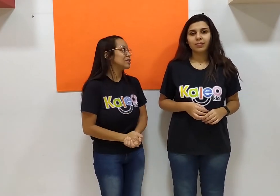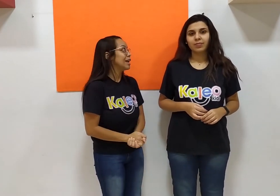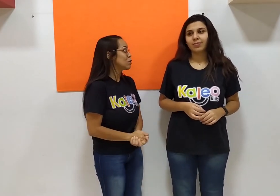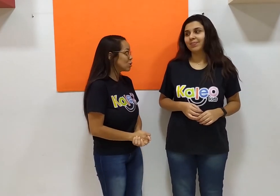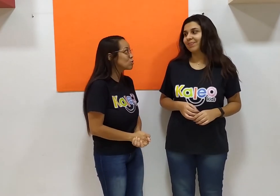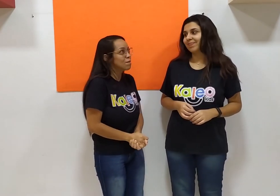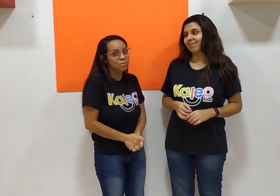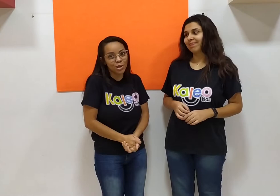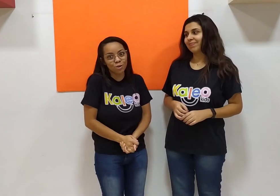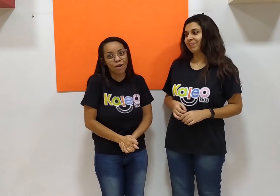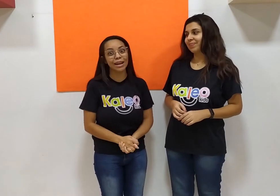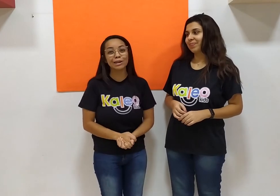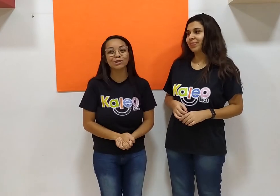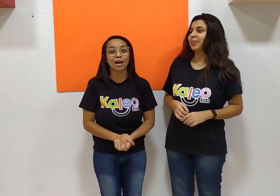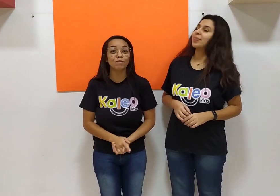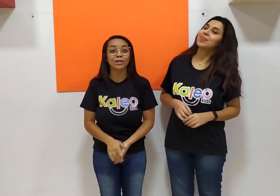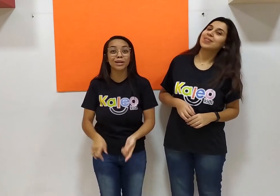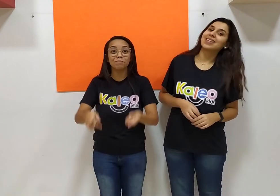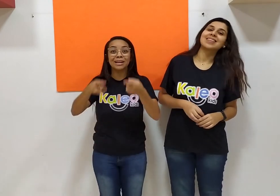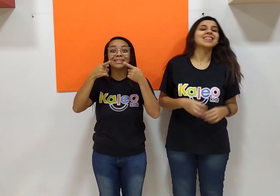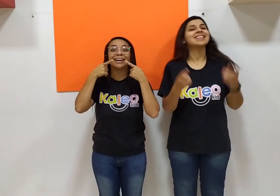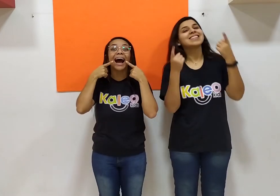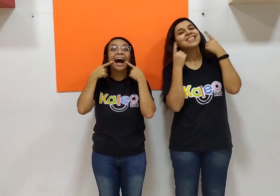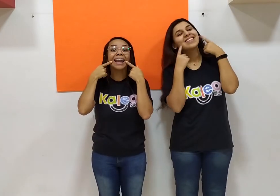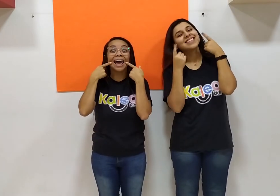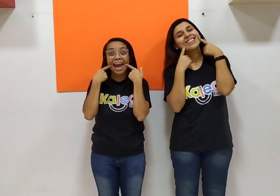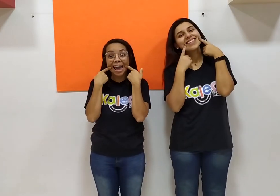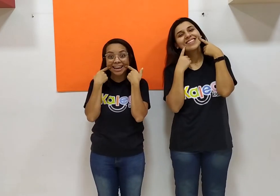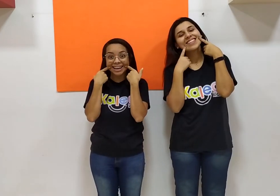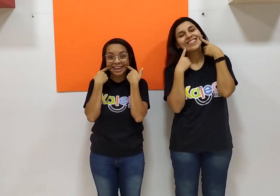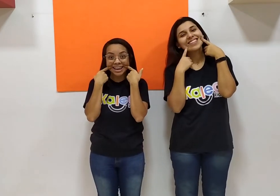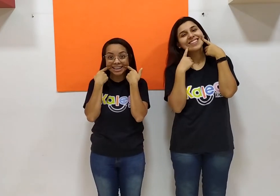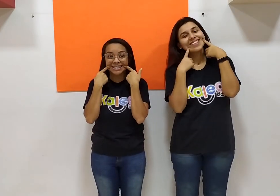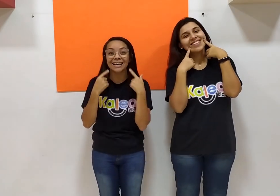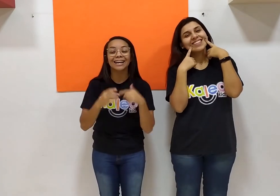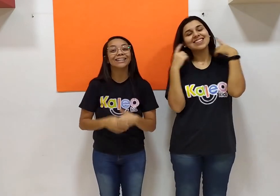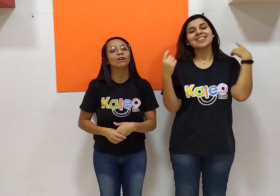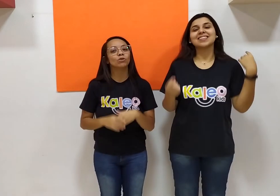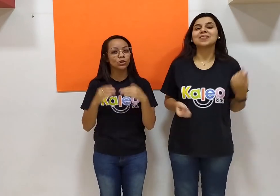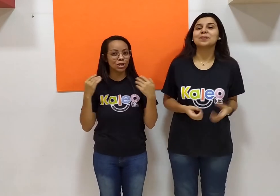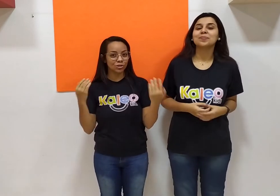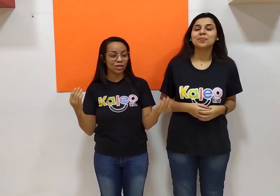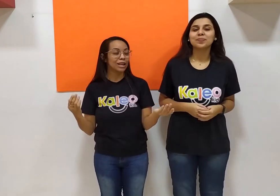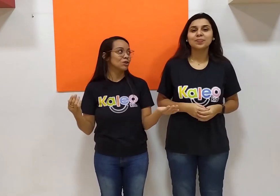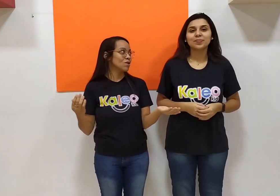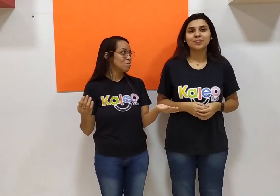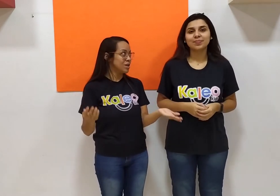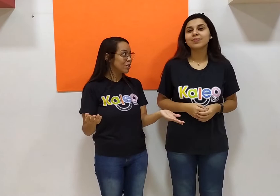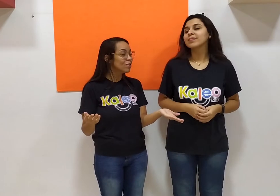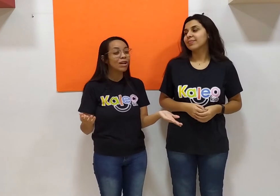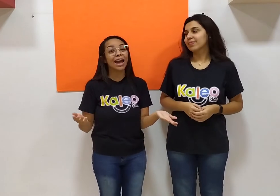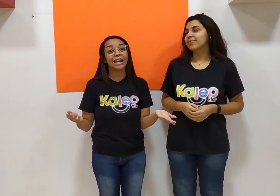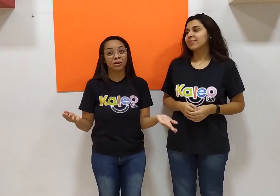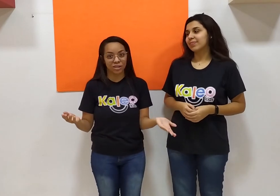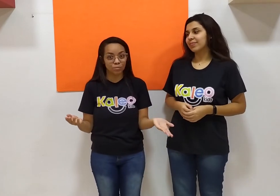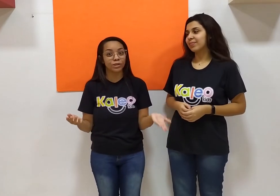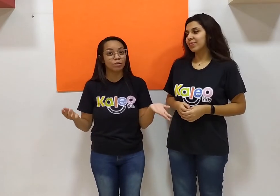ele é nosso amigo, ele nos dá poder para ser alegres. Então, quando Jesus ele é nosso amigo, ele nos dá poder para